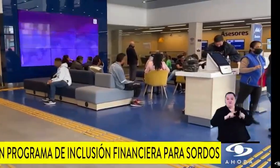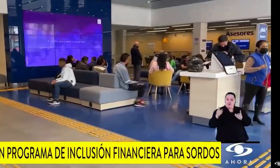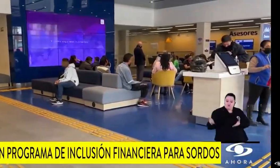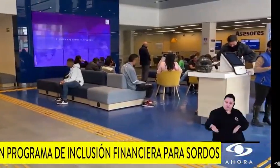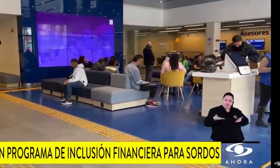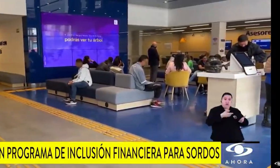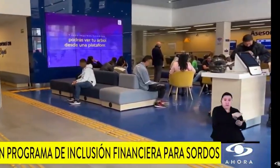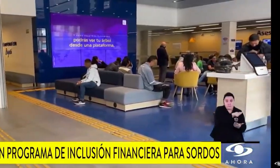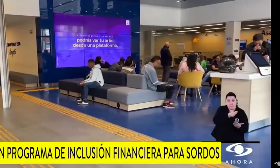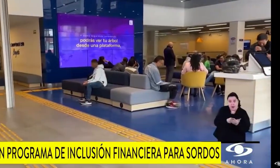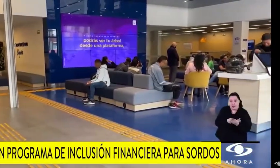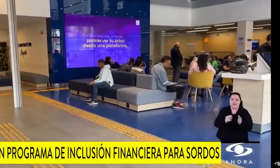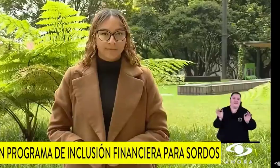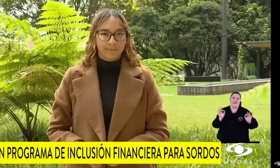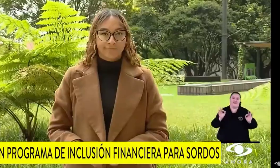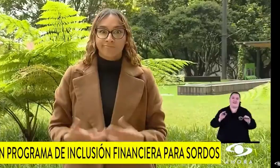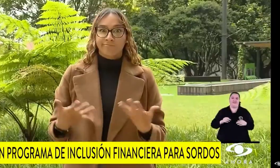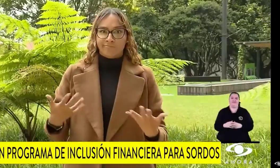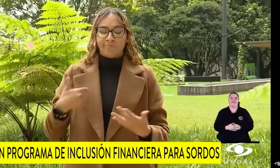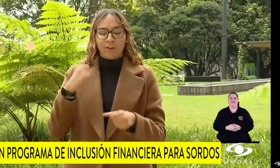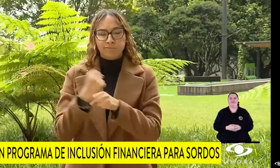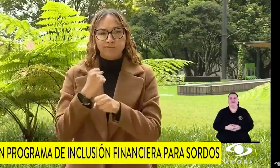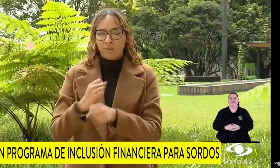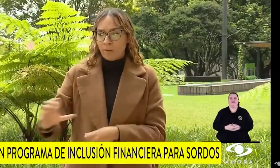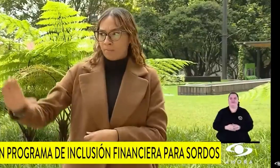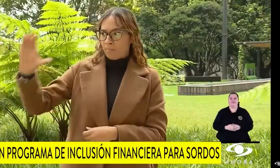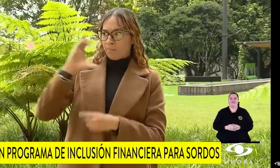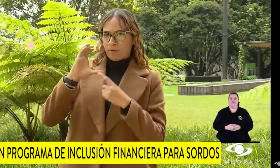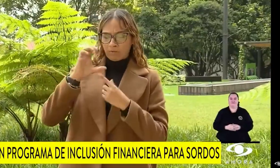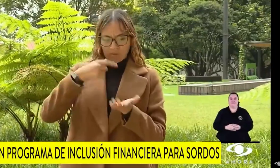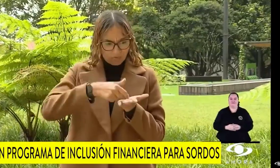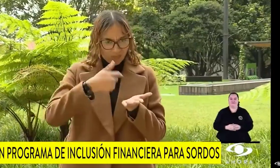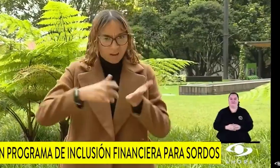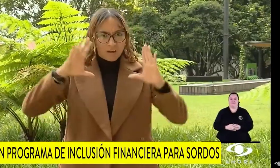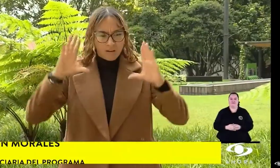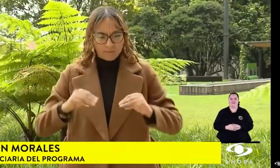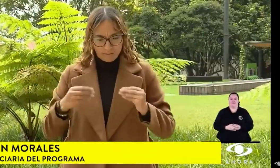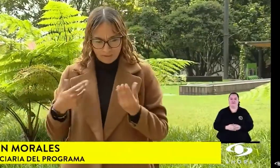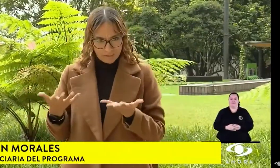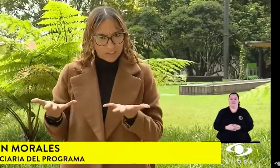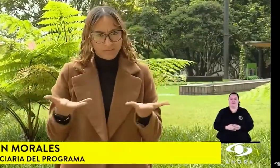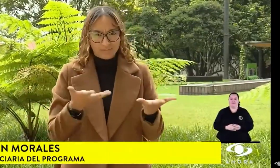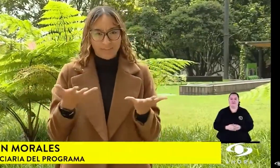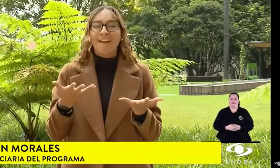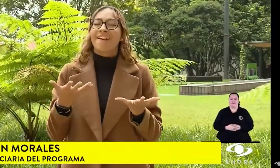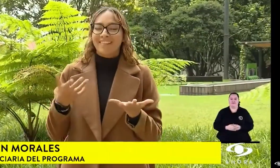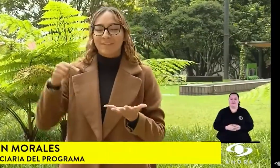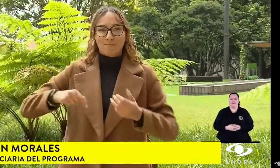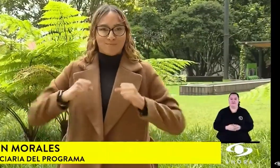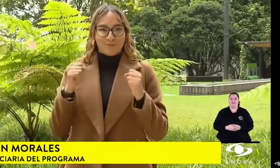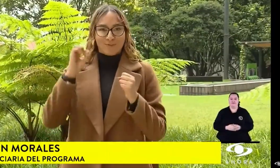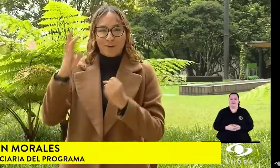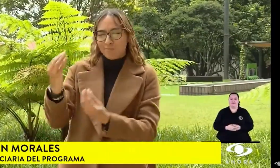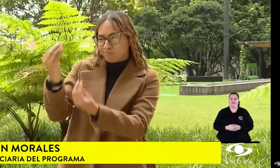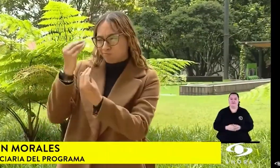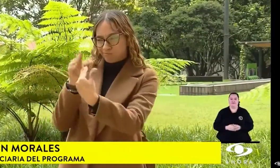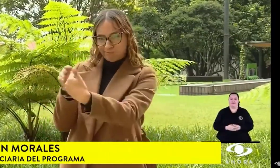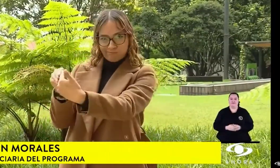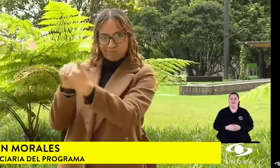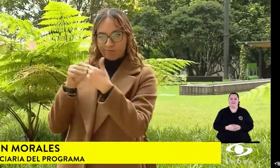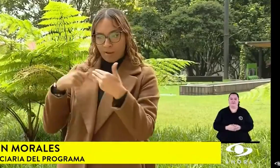poblaciones del país sin ningún costo. Bueno, esto me ha beneficiado en que yo recibía mi sueldo y no tenía la mejor